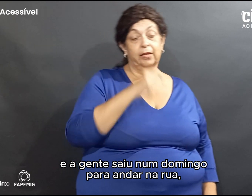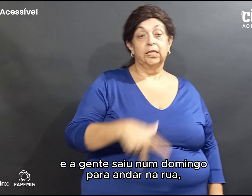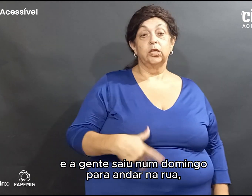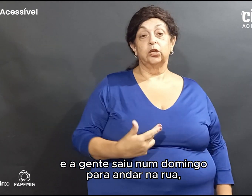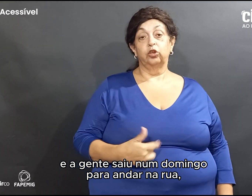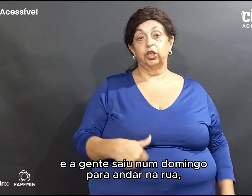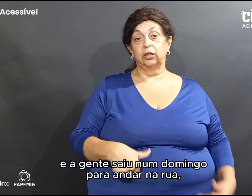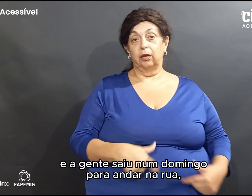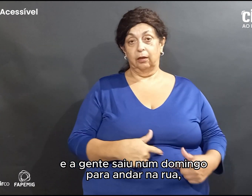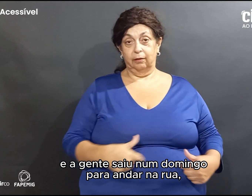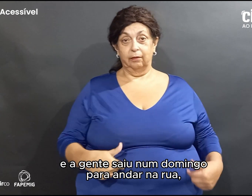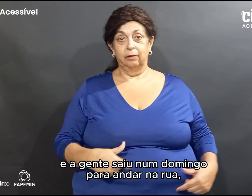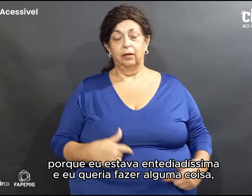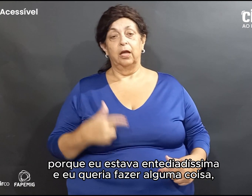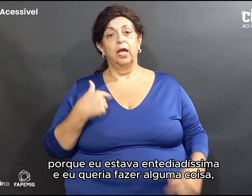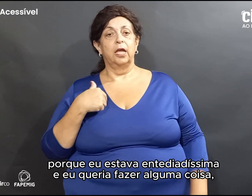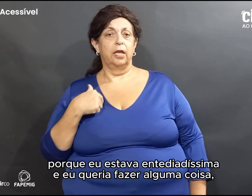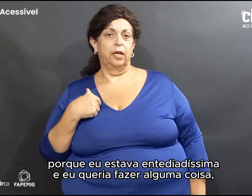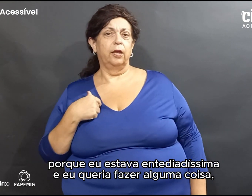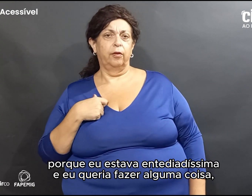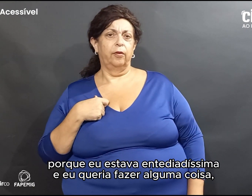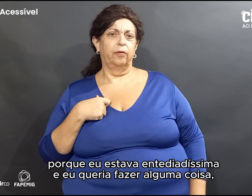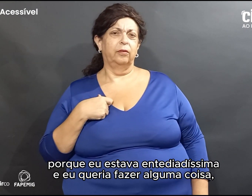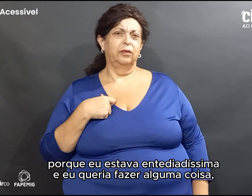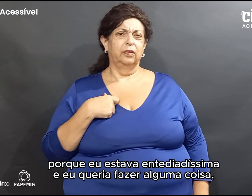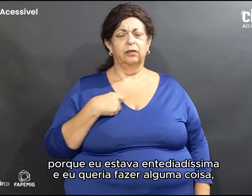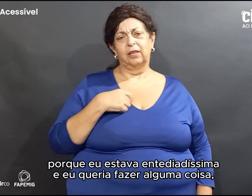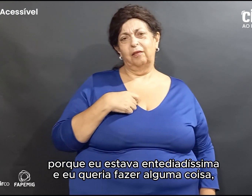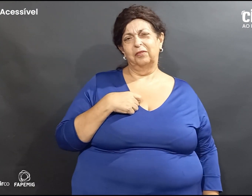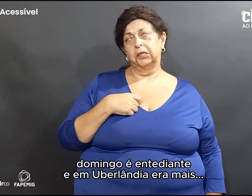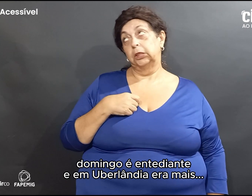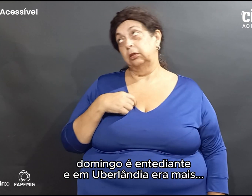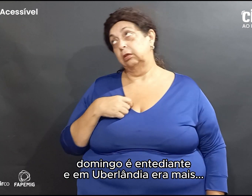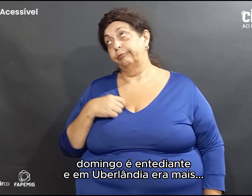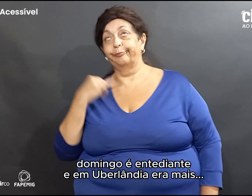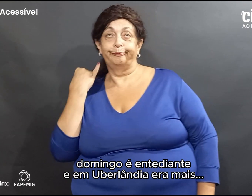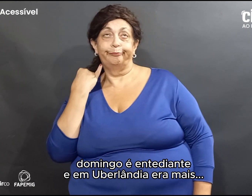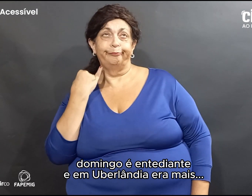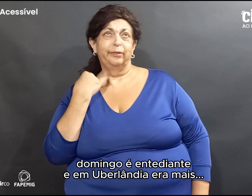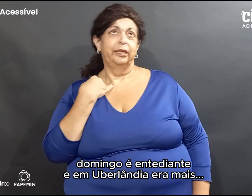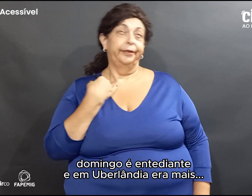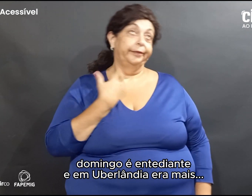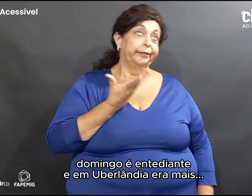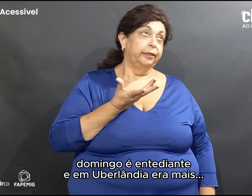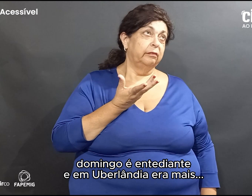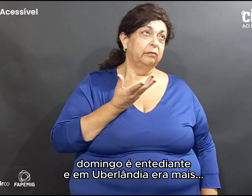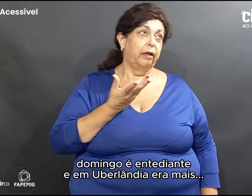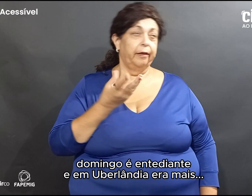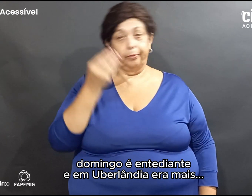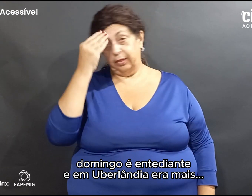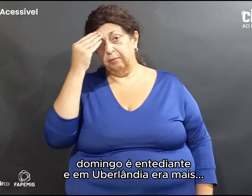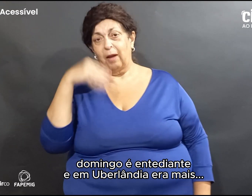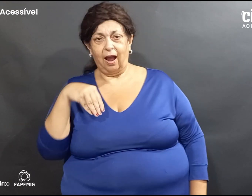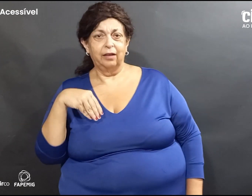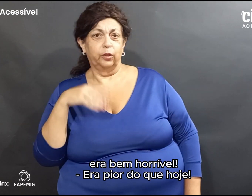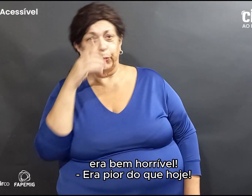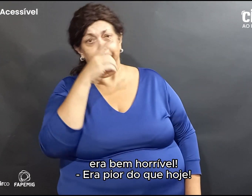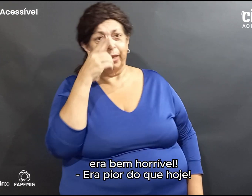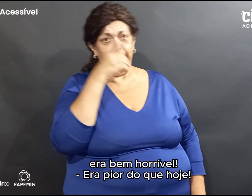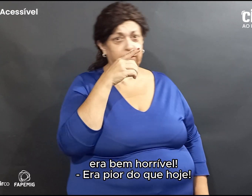num domingo para andar na rua porque eu estava entediadíssima e eu queria fazer alguma coisa. Domingo é entediante. E Uberlândia era bem horrível. Quando Era eu